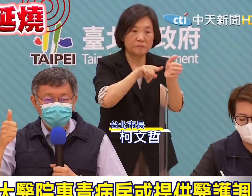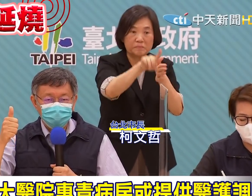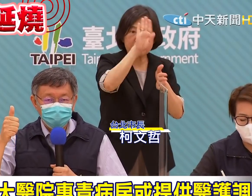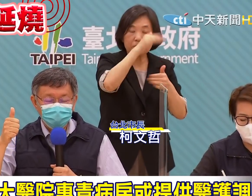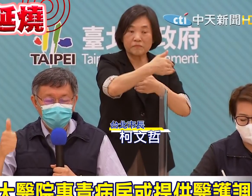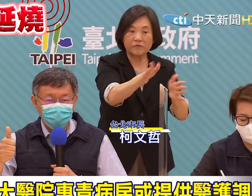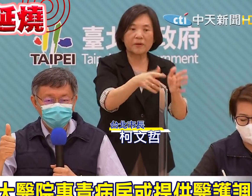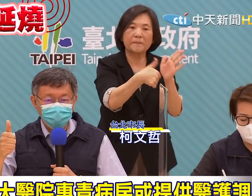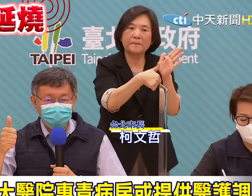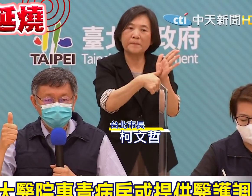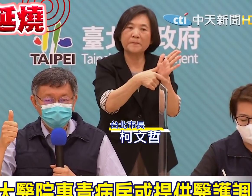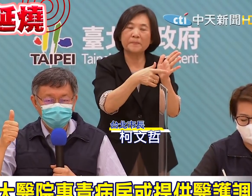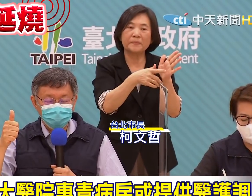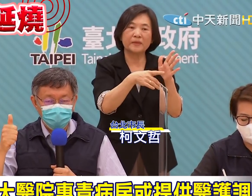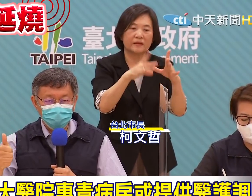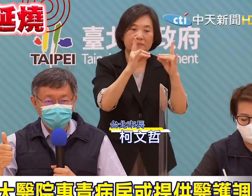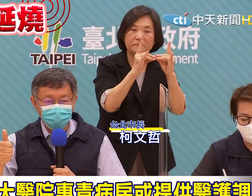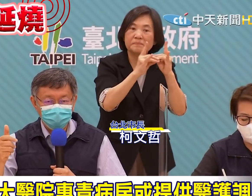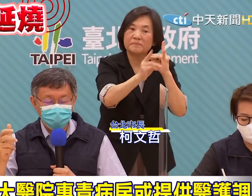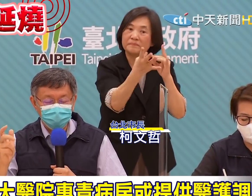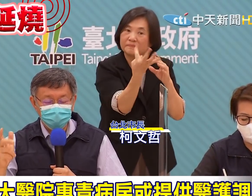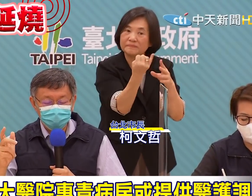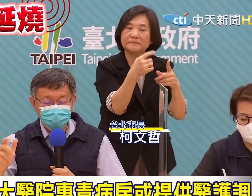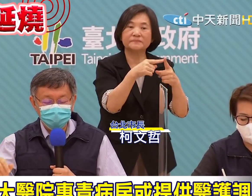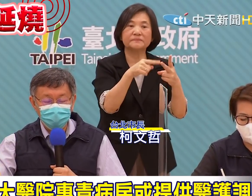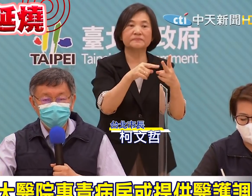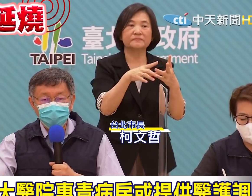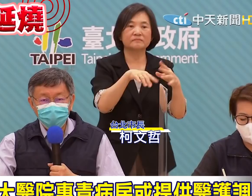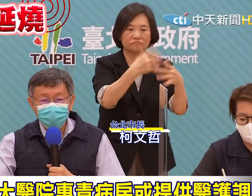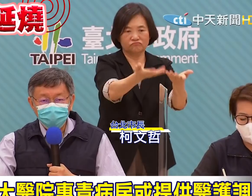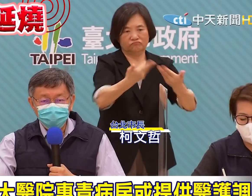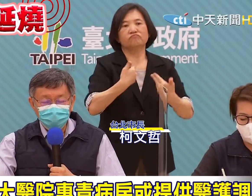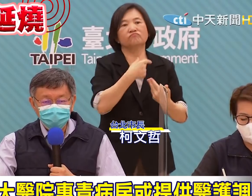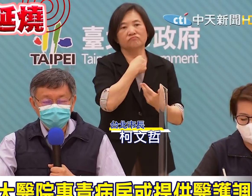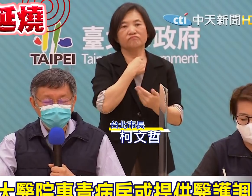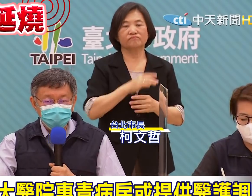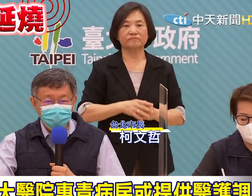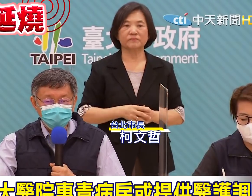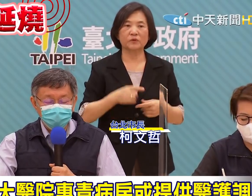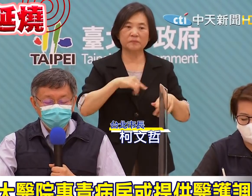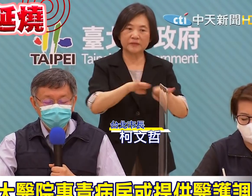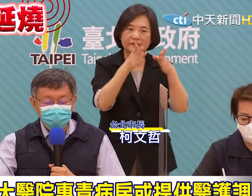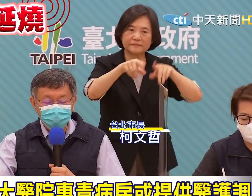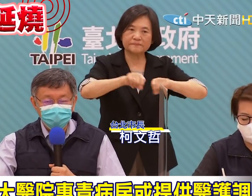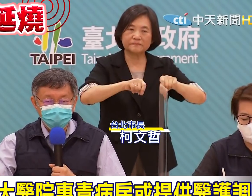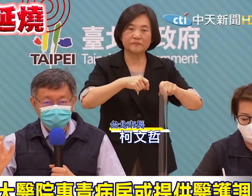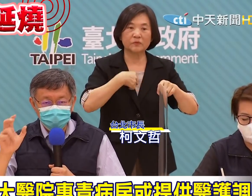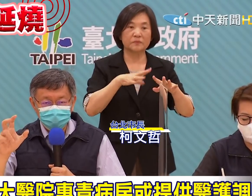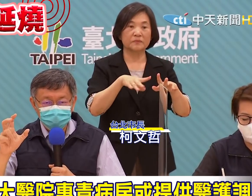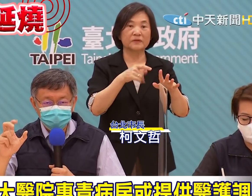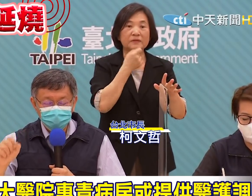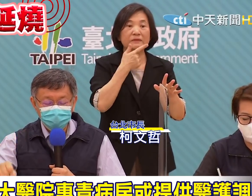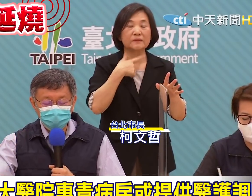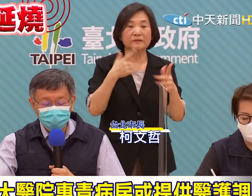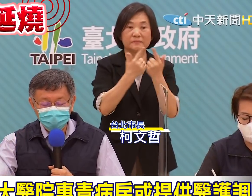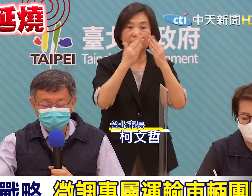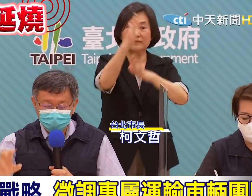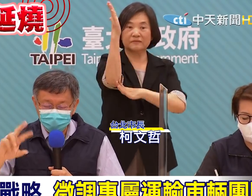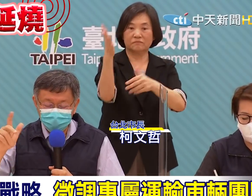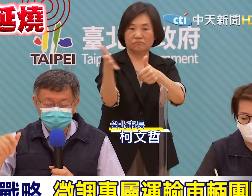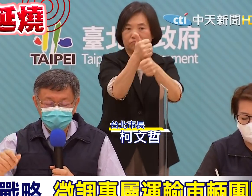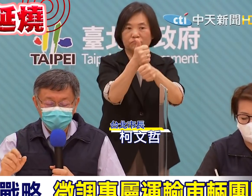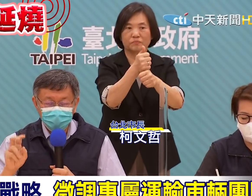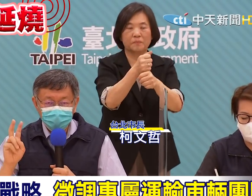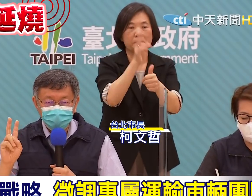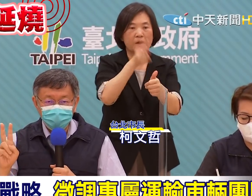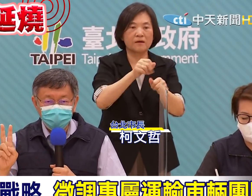称、床数、床位全部交出来，我们要开始建立这个中央管制的这个